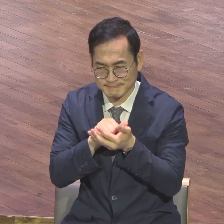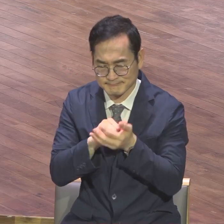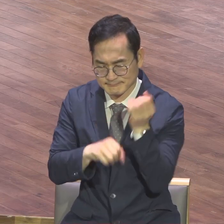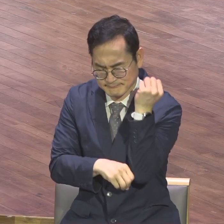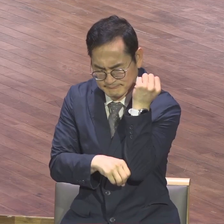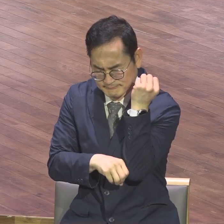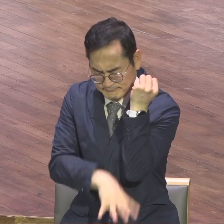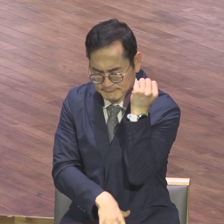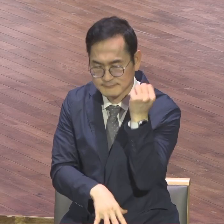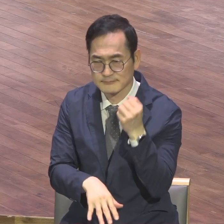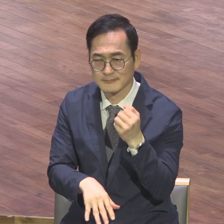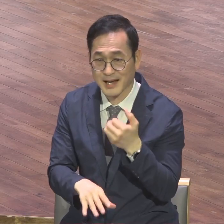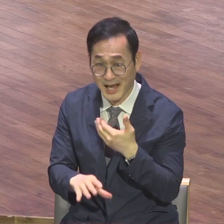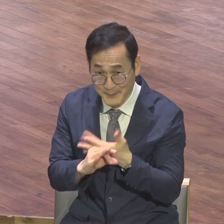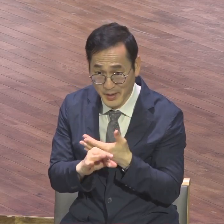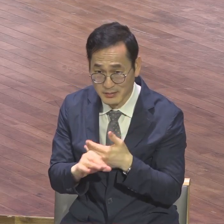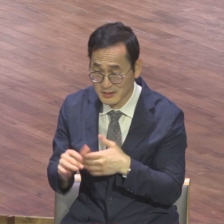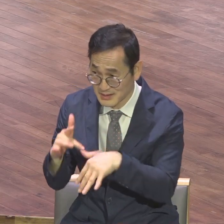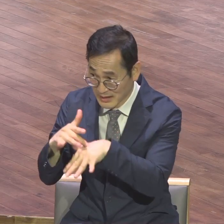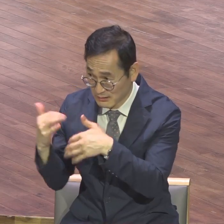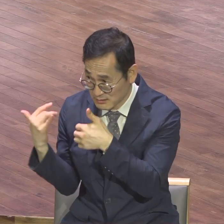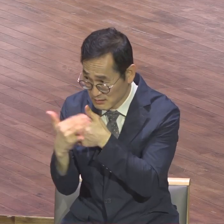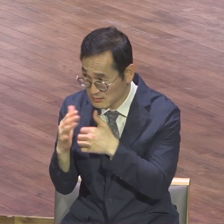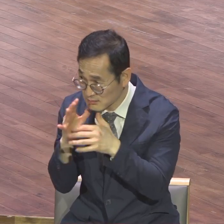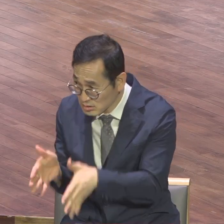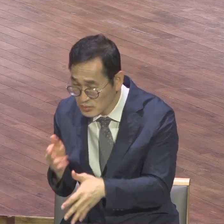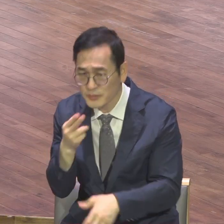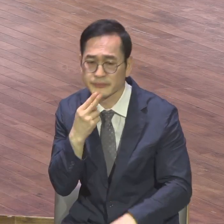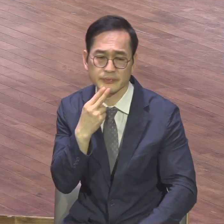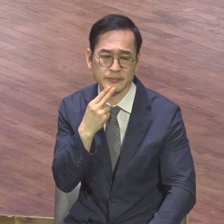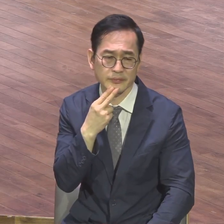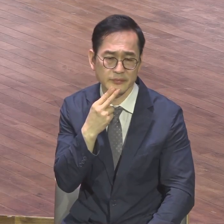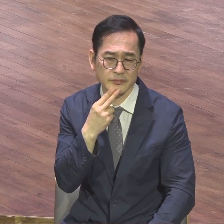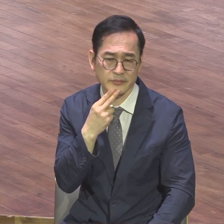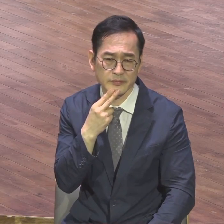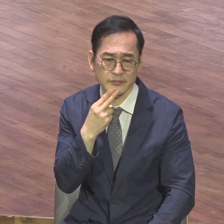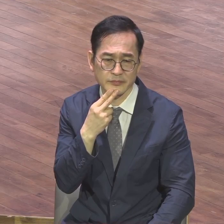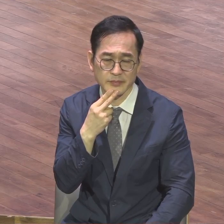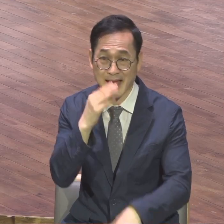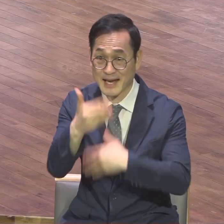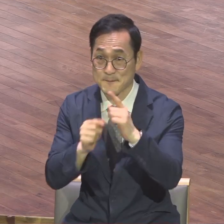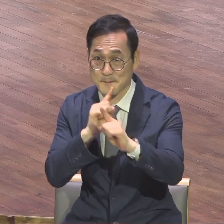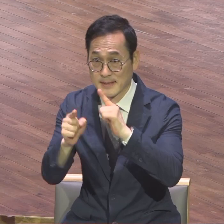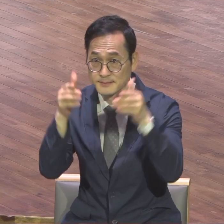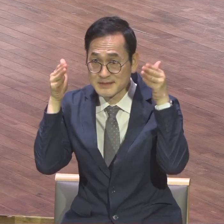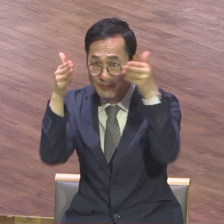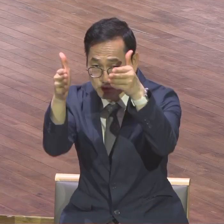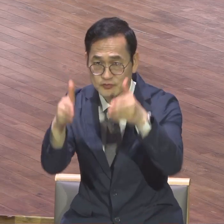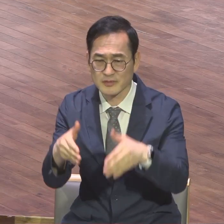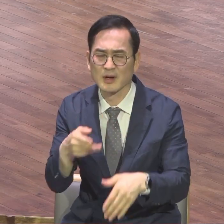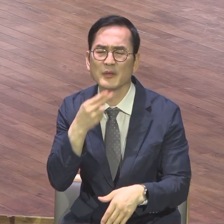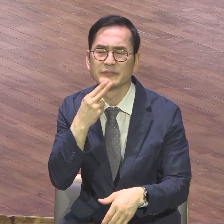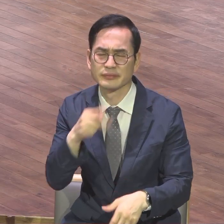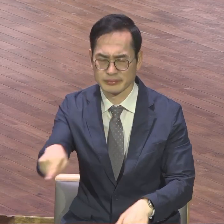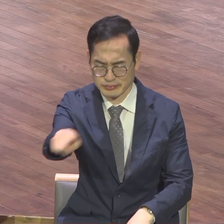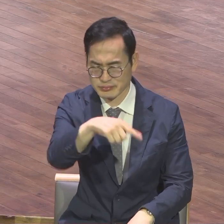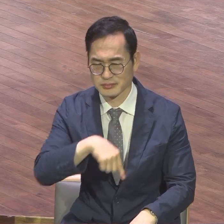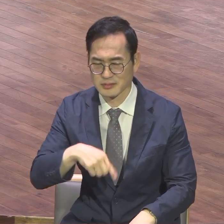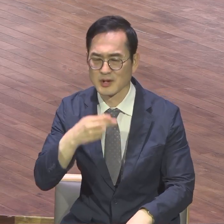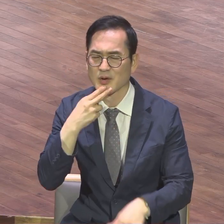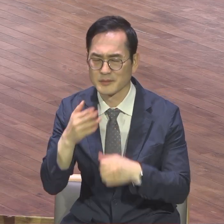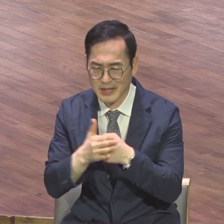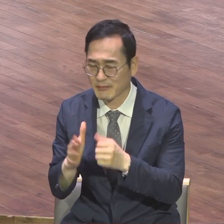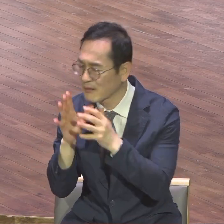뿌려져 있으면요. 절대 안 속습니다. 어떻게 하면 됩니까? 강단 말씀과 24 되면 돼요.